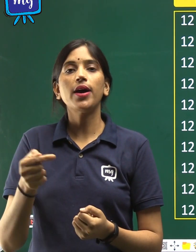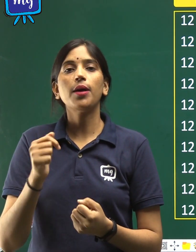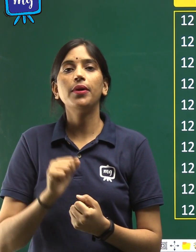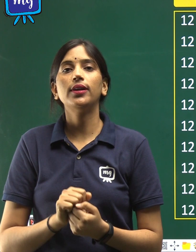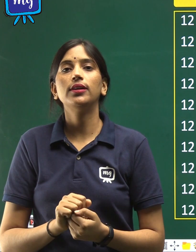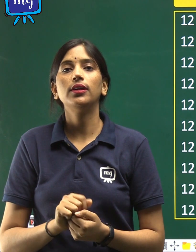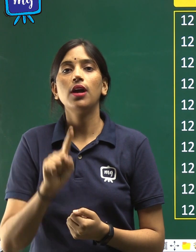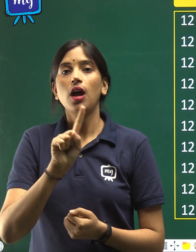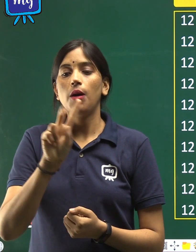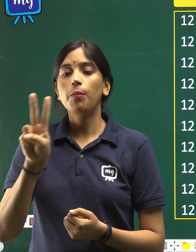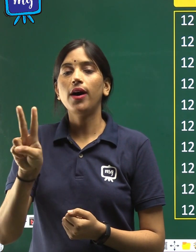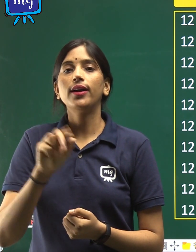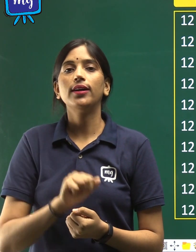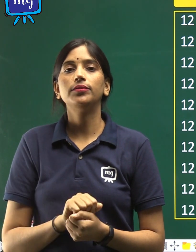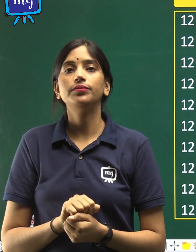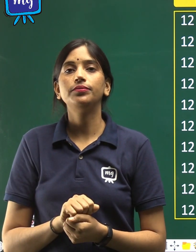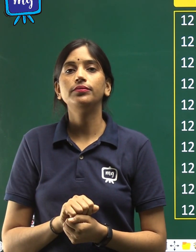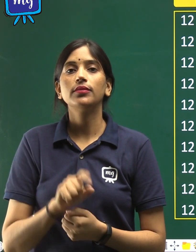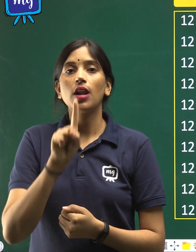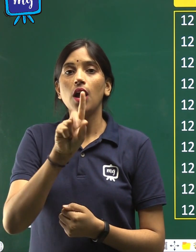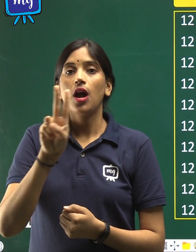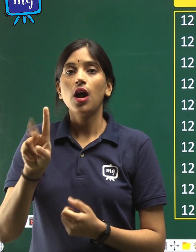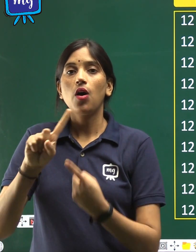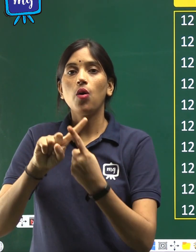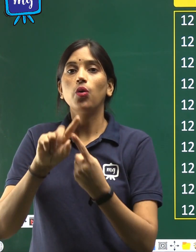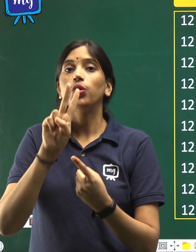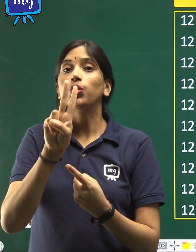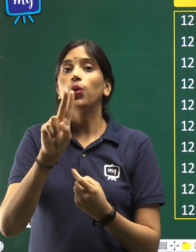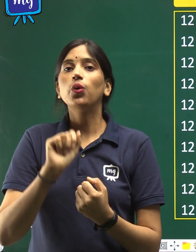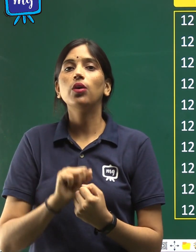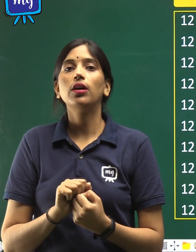बराबर 12। 12 गुणा 2